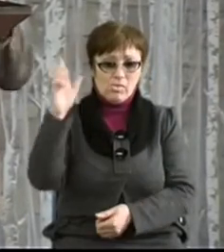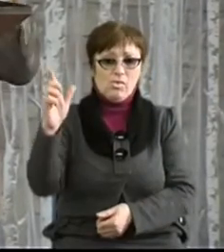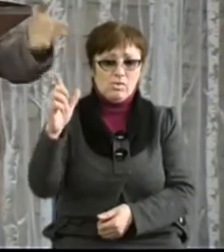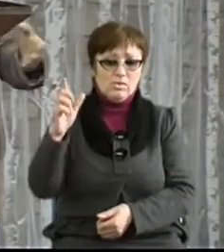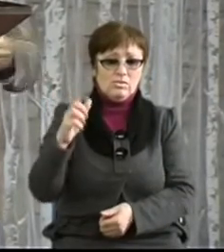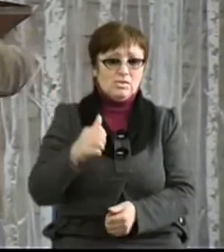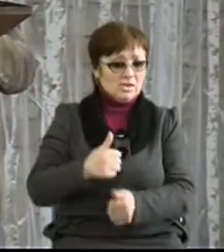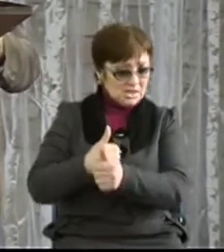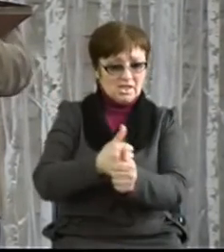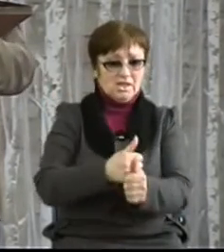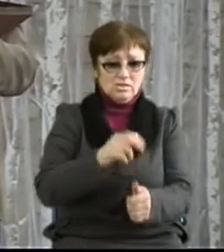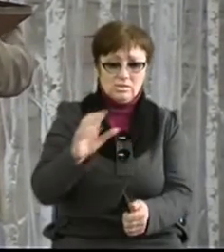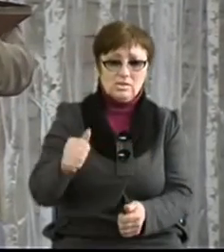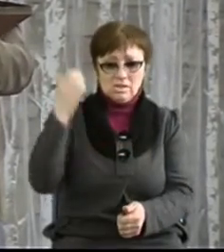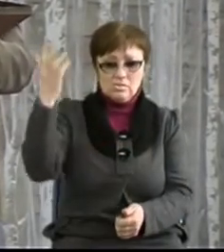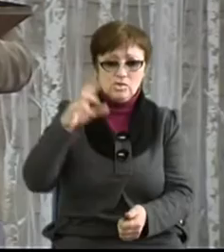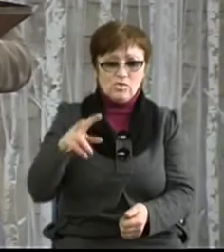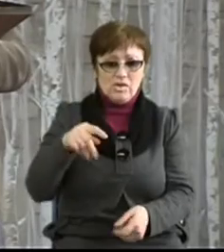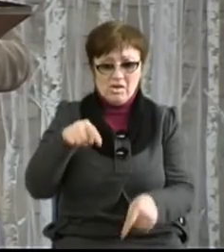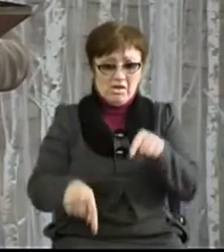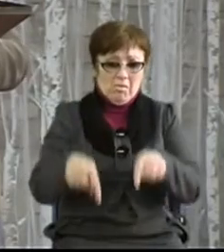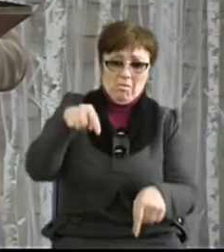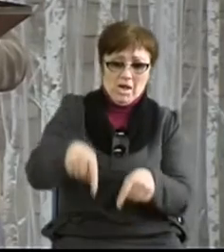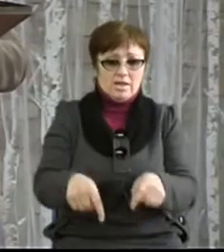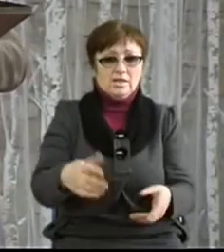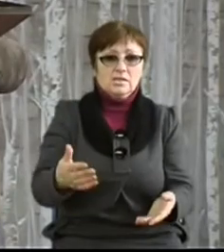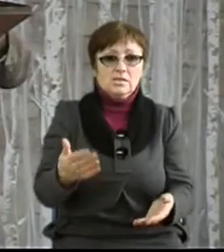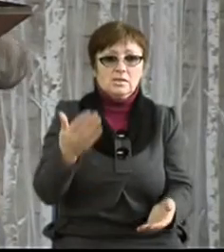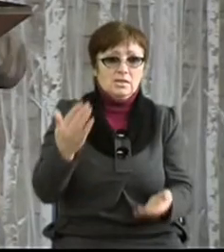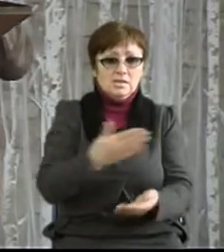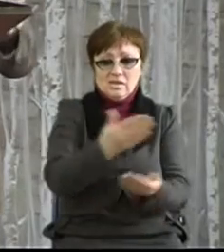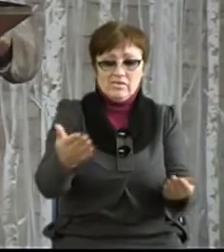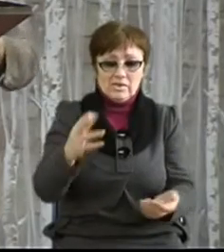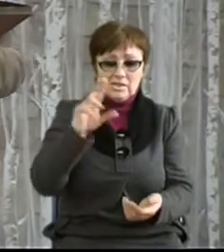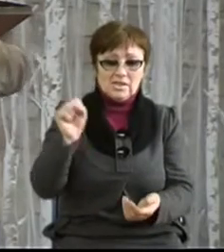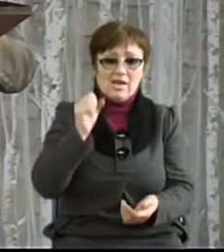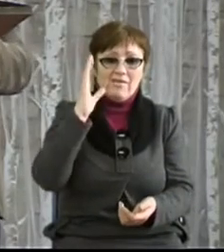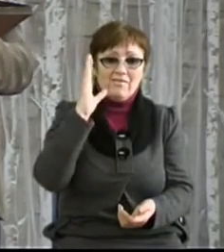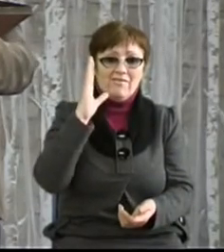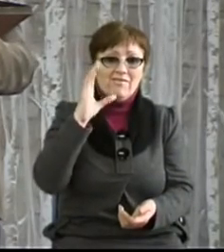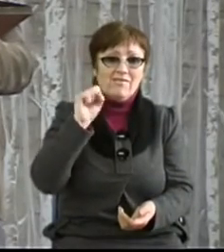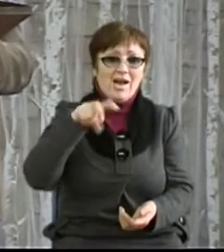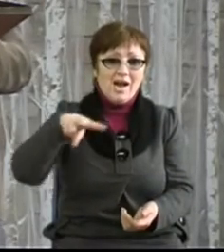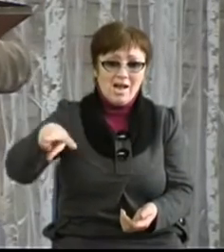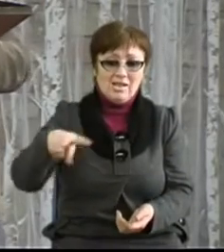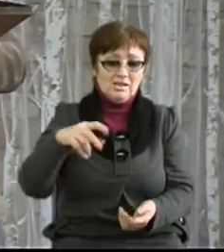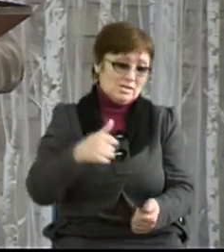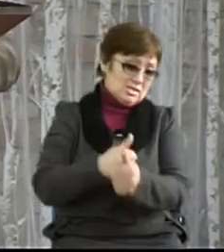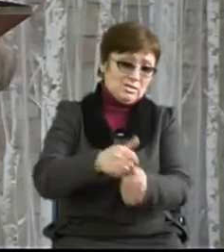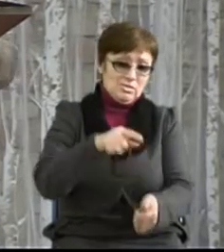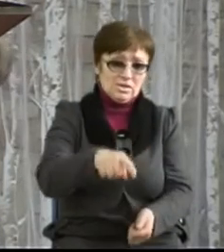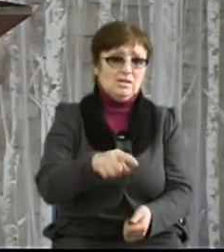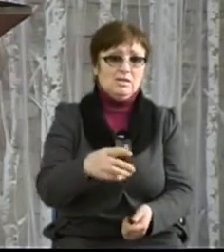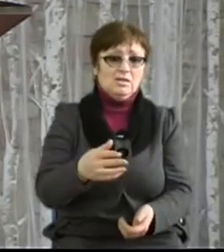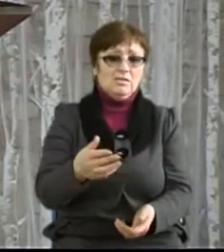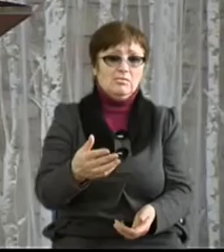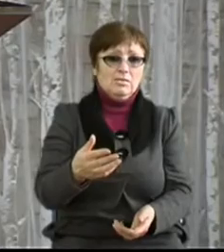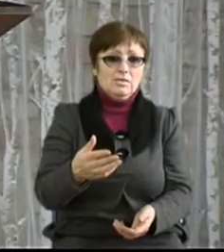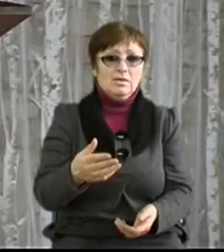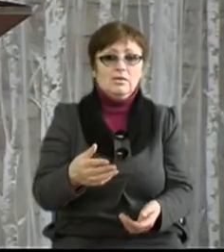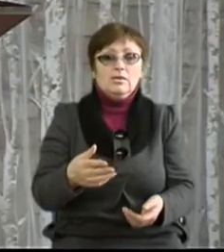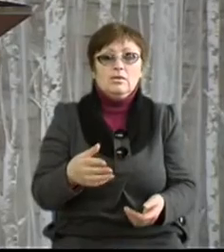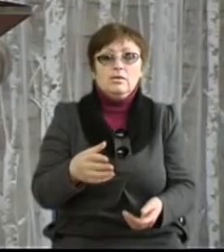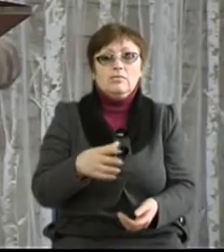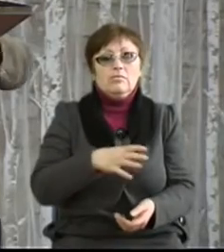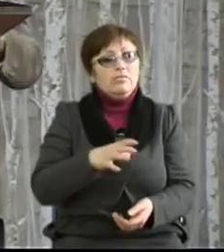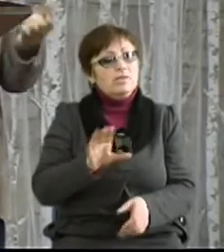тогда следуйте за Ним, что ж вы хромаете. Если вы за Ваалом, тогда следуйте за Ним. И вы знаете, это уже совсем был не тот